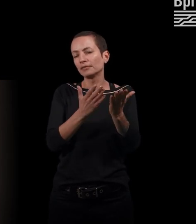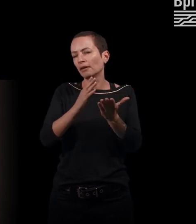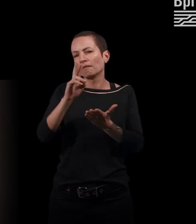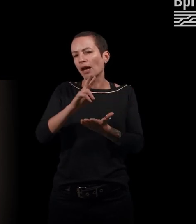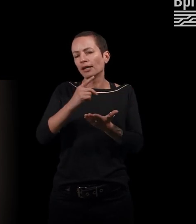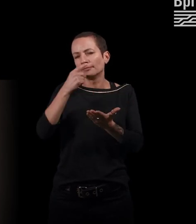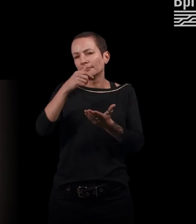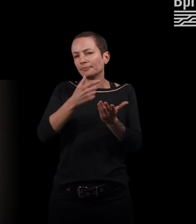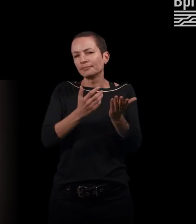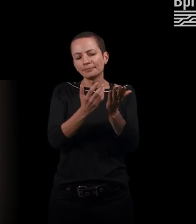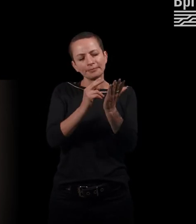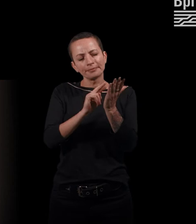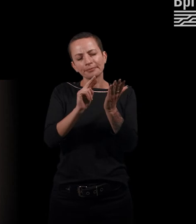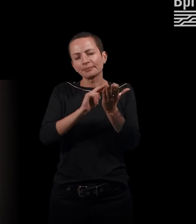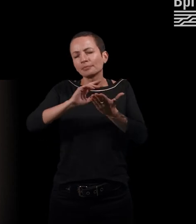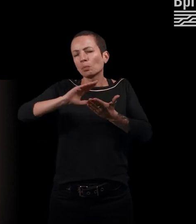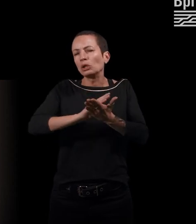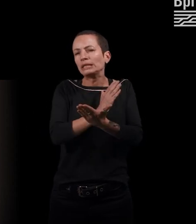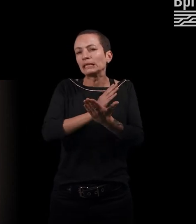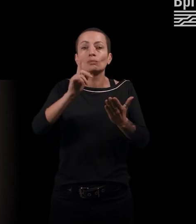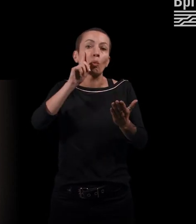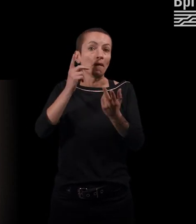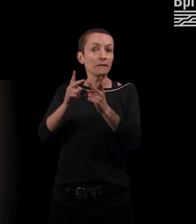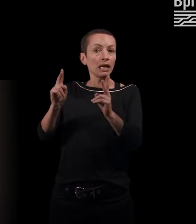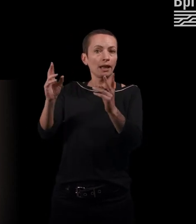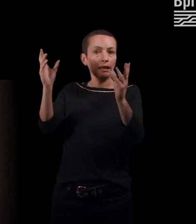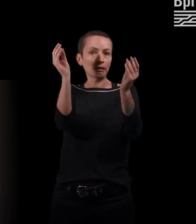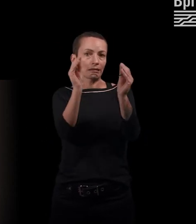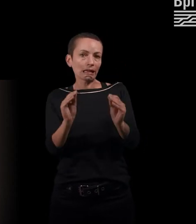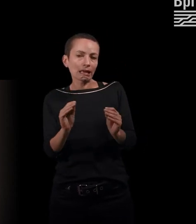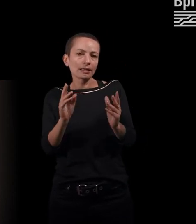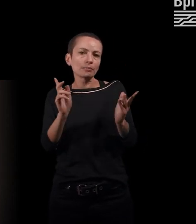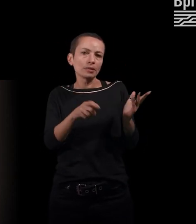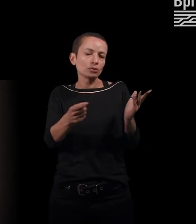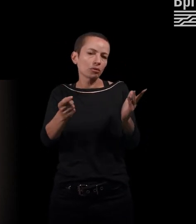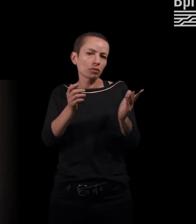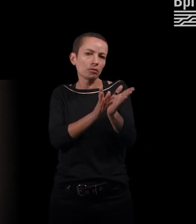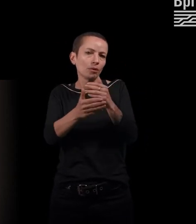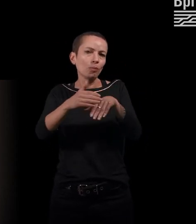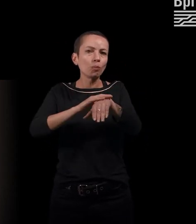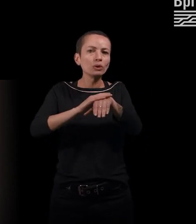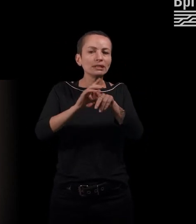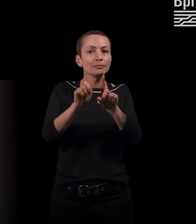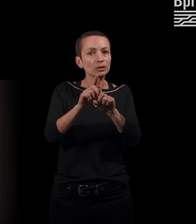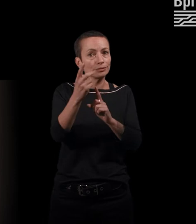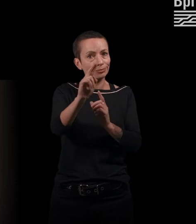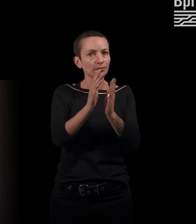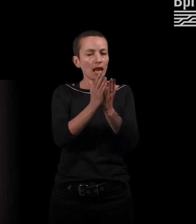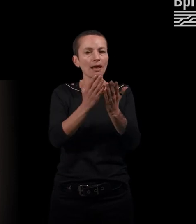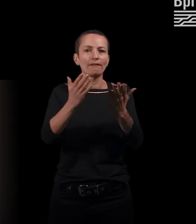d'une poésie, je trouve, parce que d'écrire une ville, c'est quelque chose d'éminemment poétique, mais c'est un livre